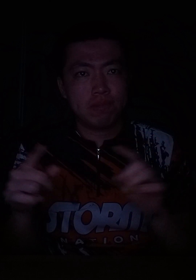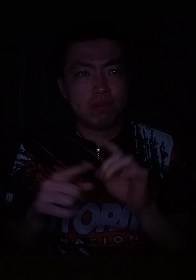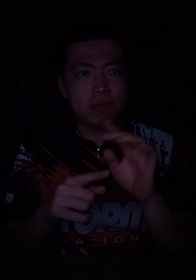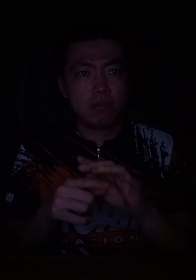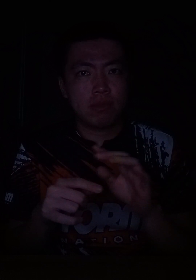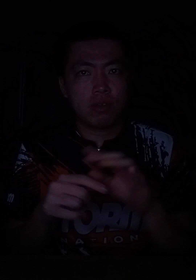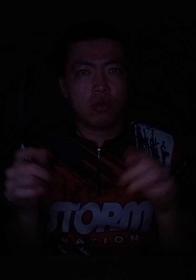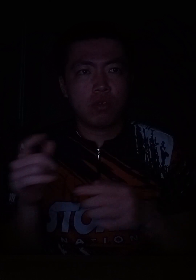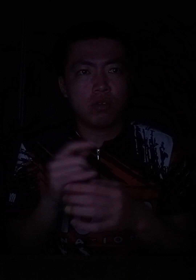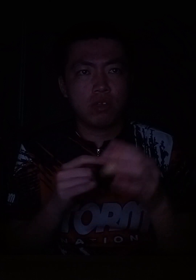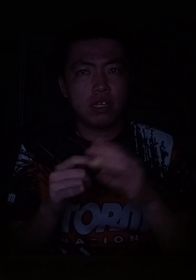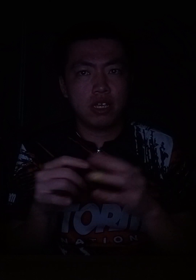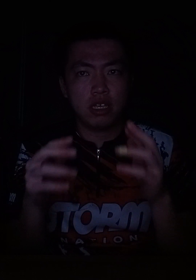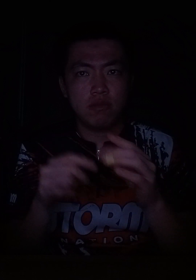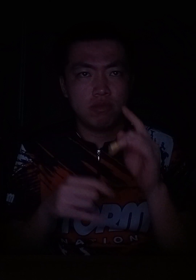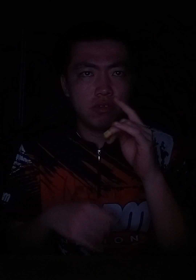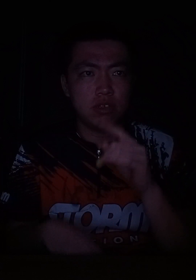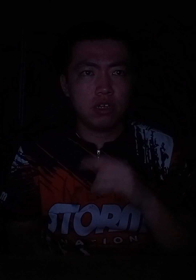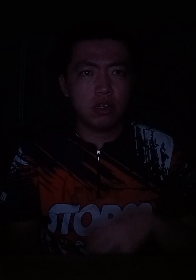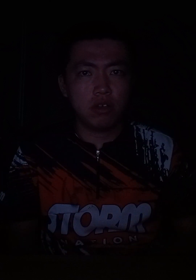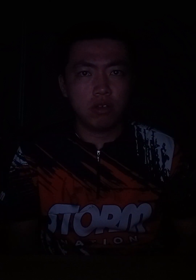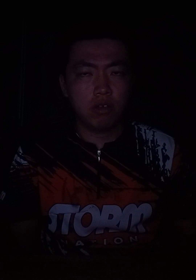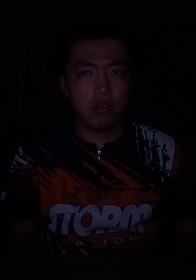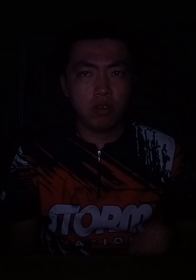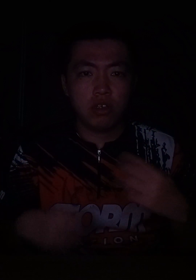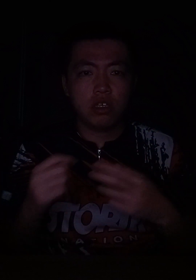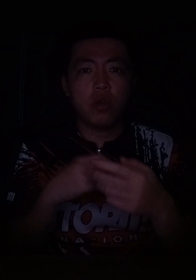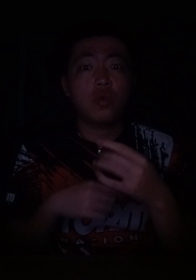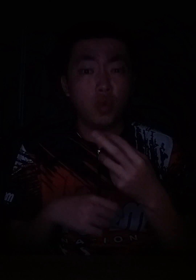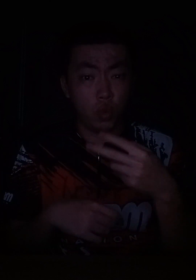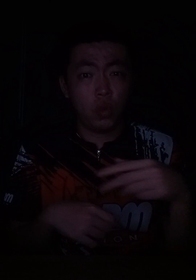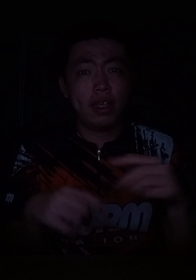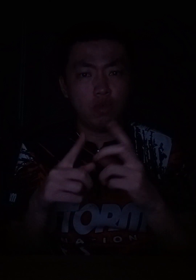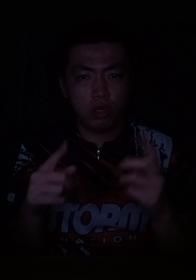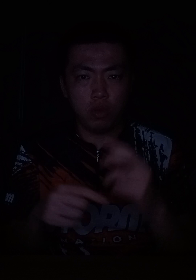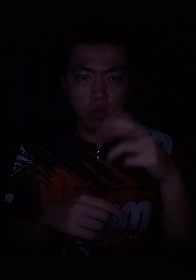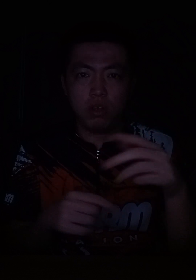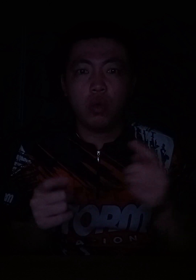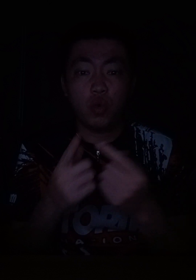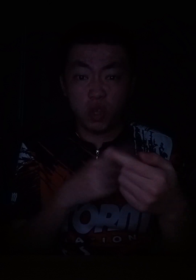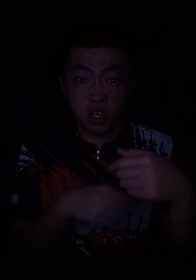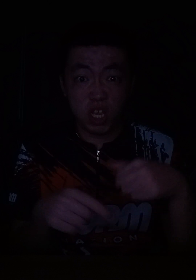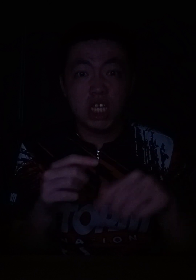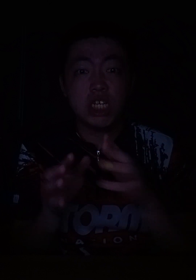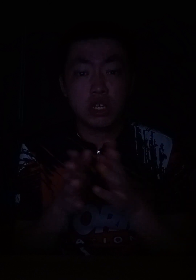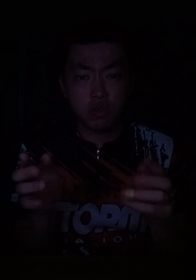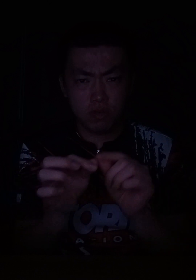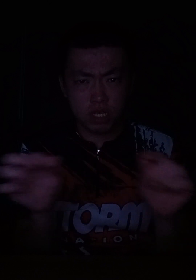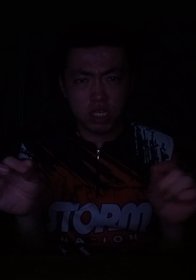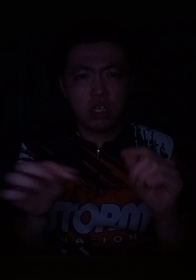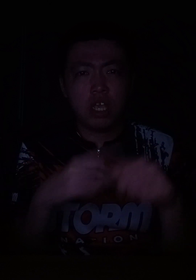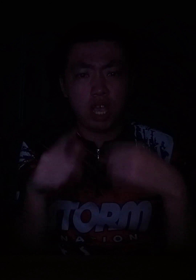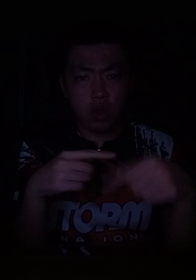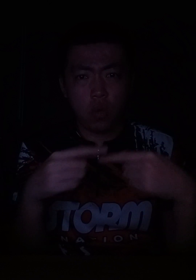노후 전동차가 문제였습니다. 서울교통공사는 올해 초 노후 전동차와 전기 설비를 대대적으로